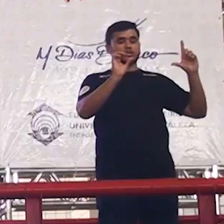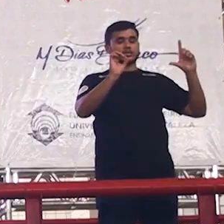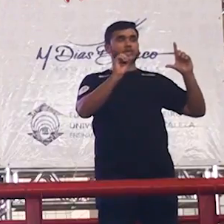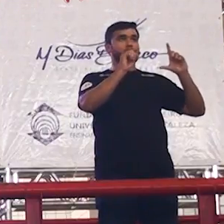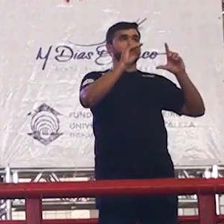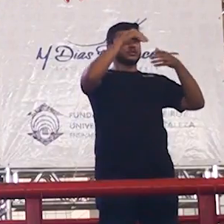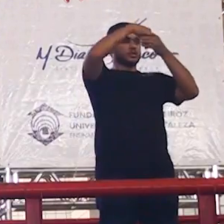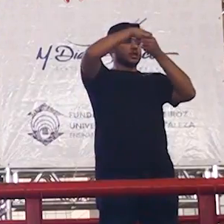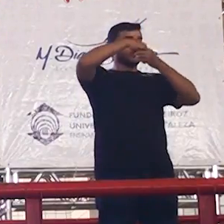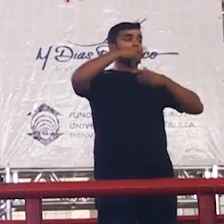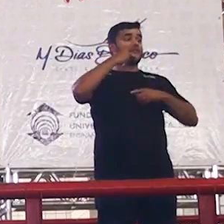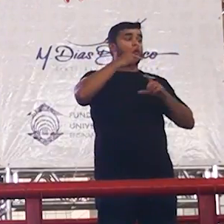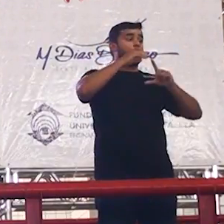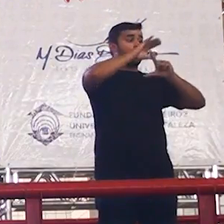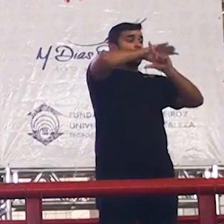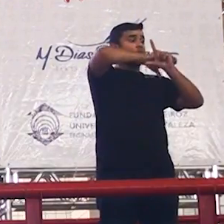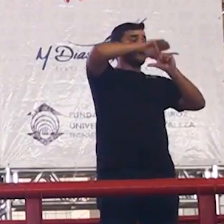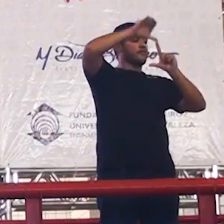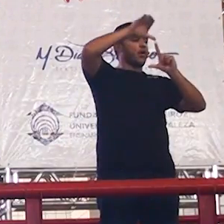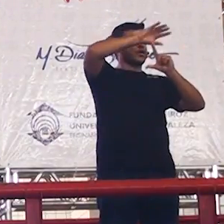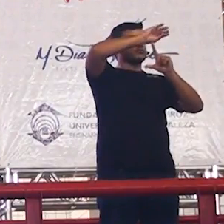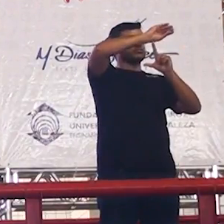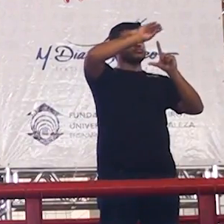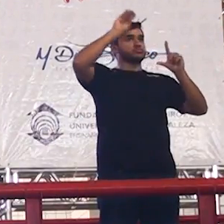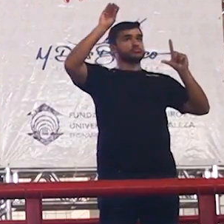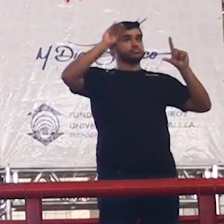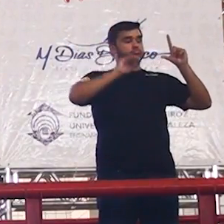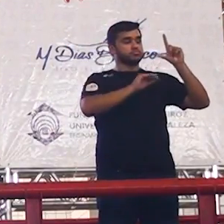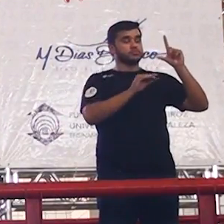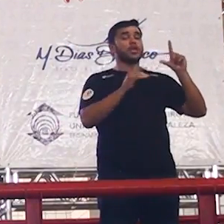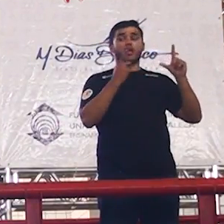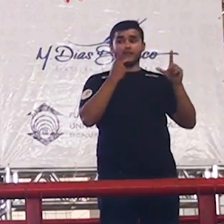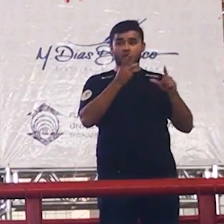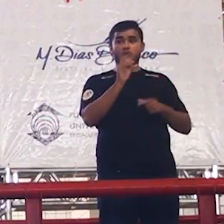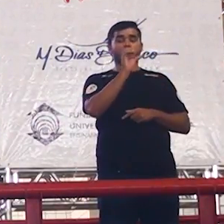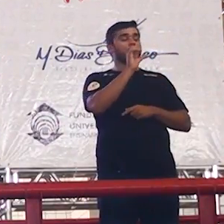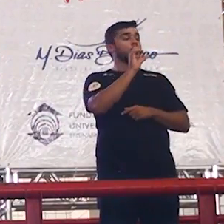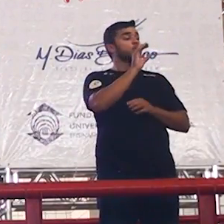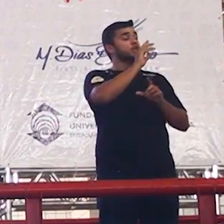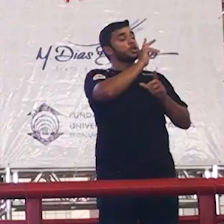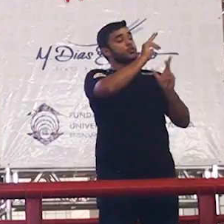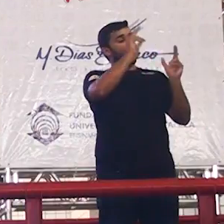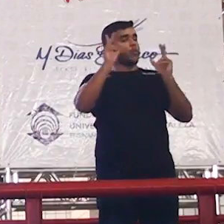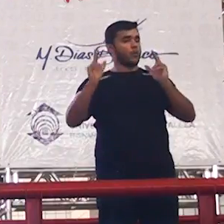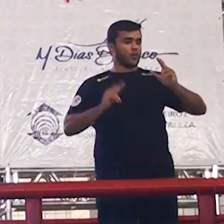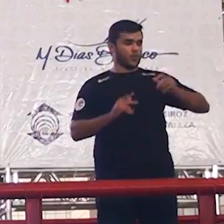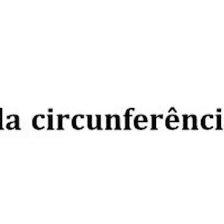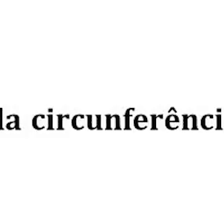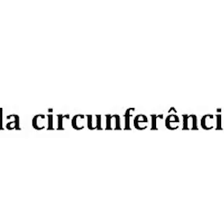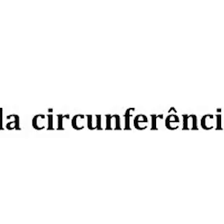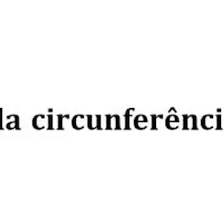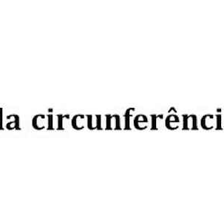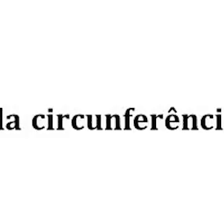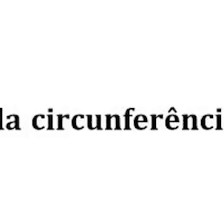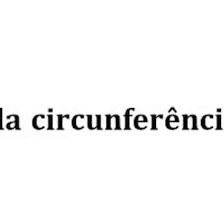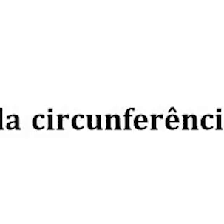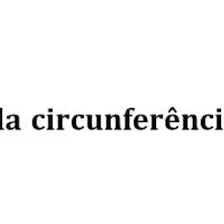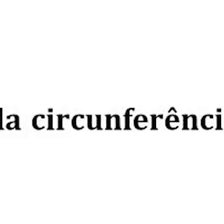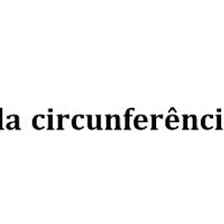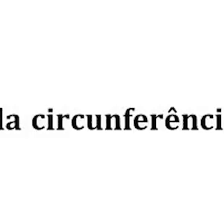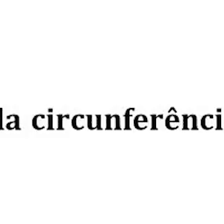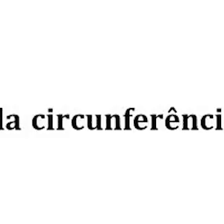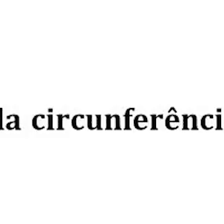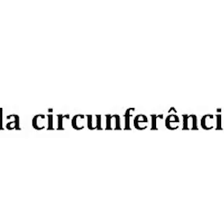iguais. E como é que calcula a área desse triângulo? Ele tem uma área especial. É o lado ao quadrado.